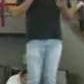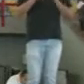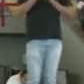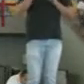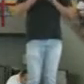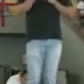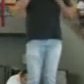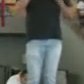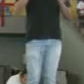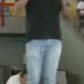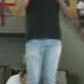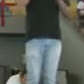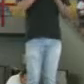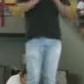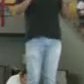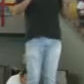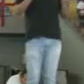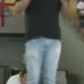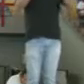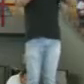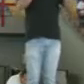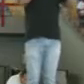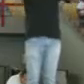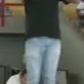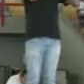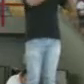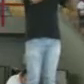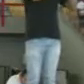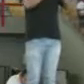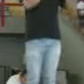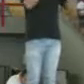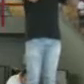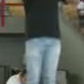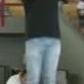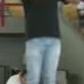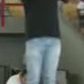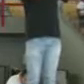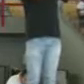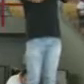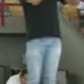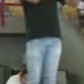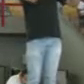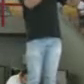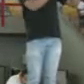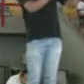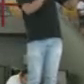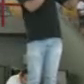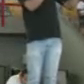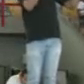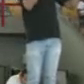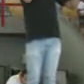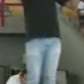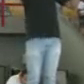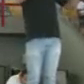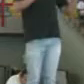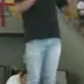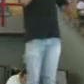orientação, ela parece simples: textos de apoio, façam grifos, tentem inserir algo que